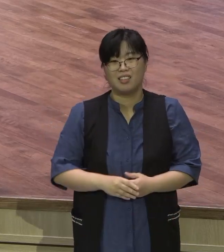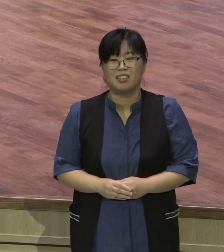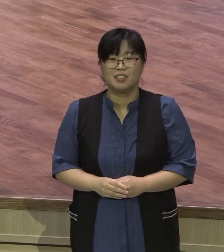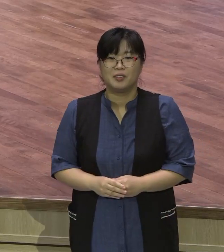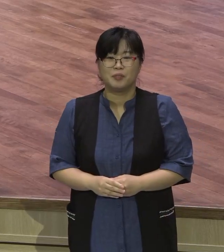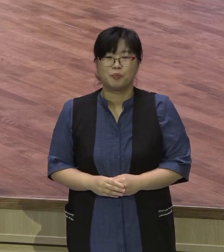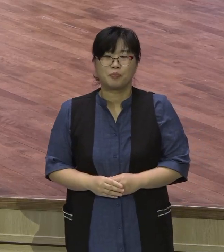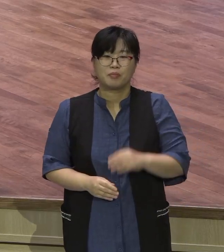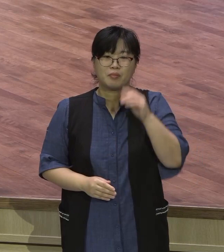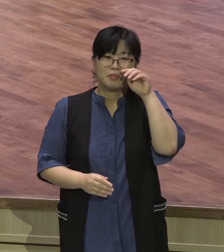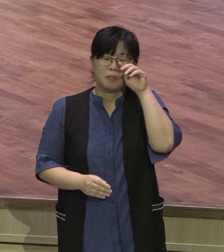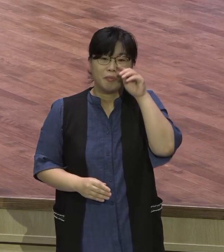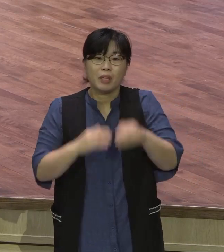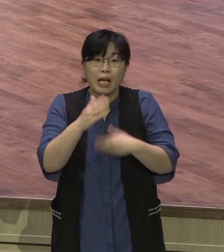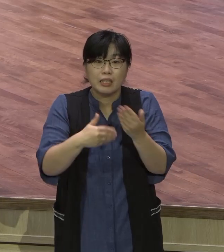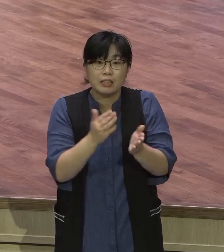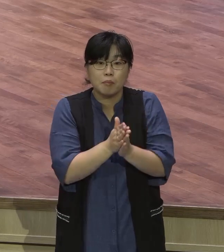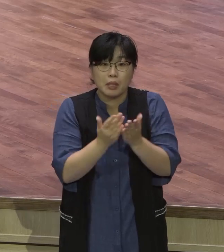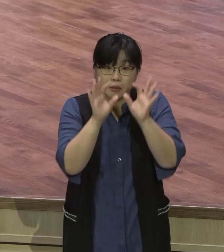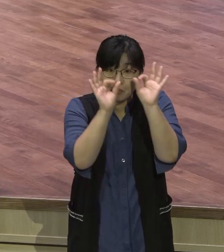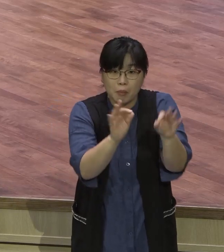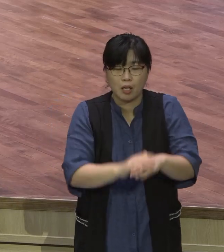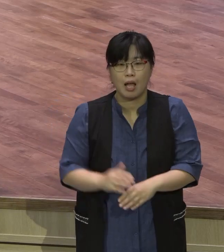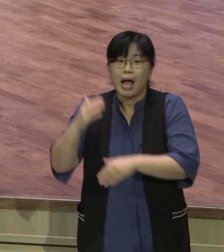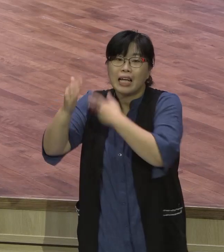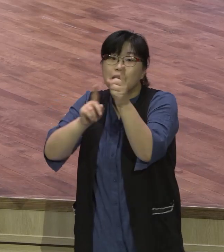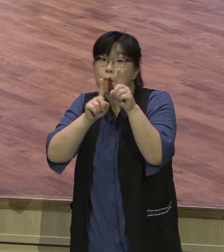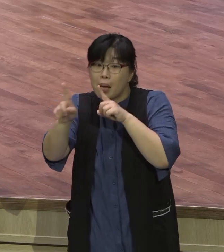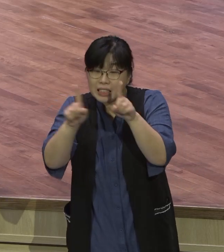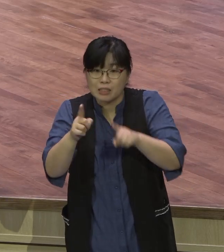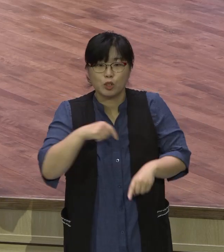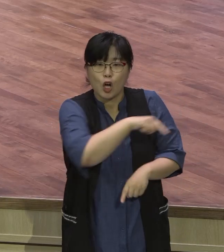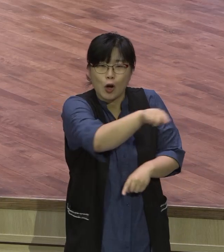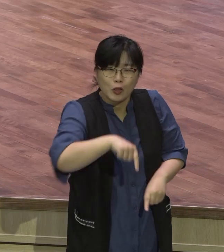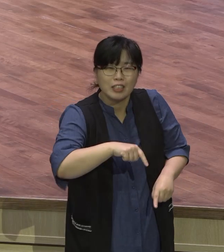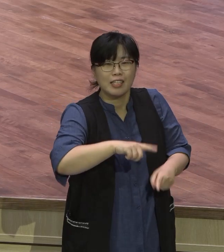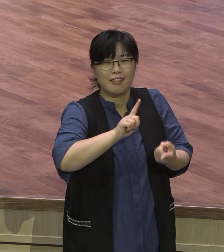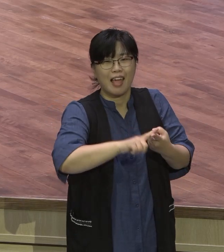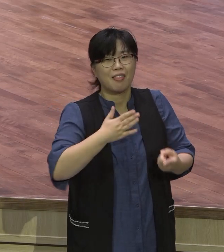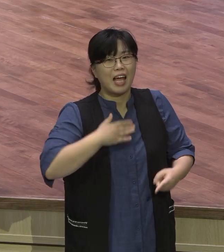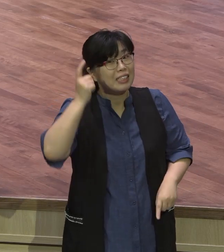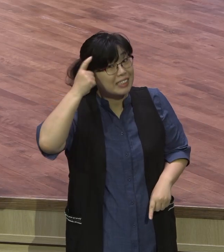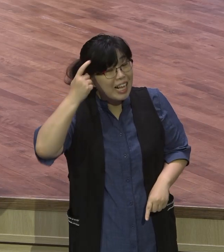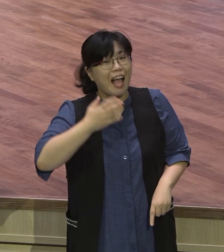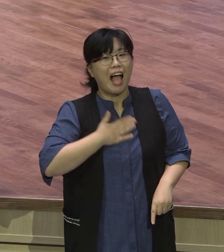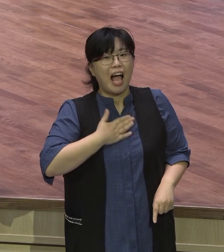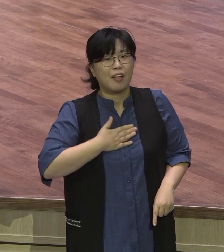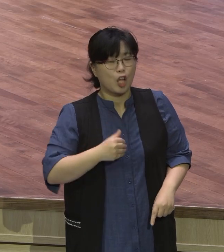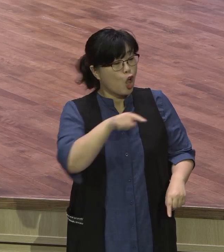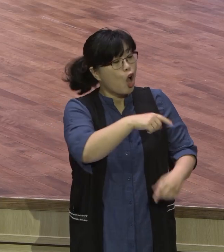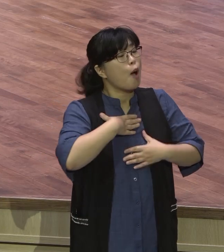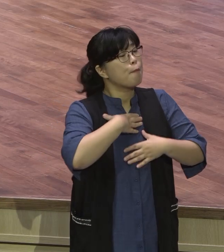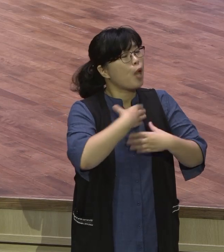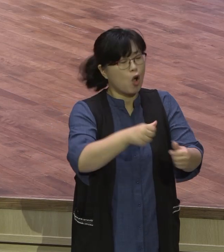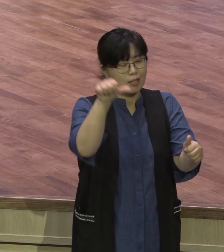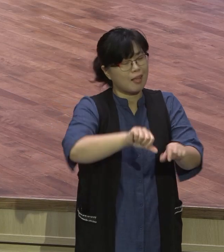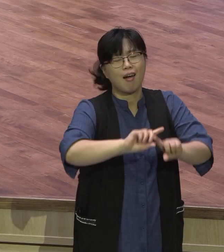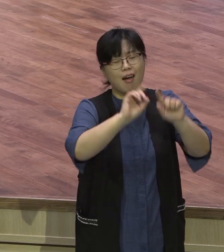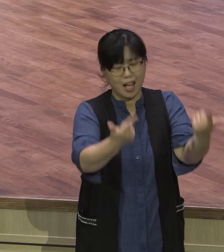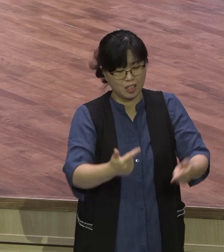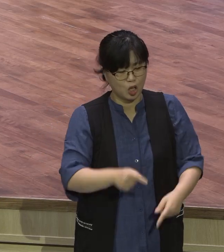말씀하셨습니다 여호와의 말씀이니라 너희를 향한 나의 생각을 내가 안하니 평안이오 재앙이 아니니라 너희에게